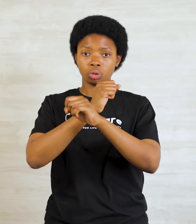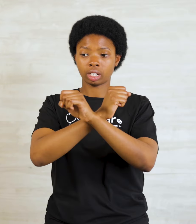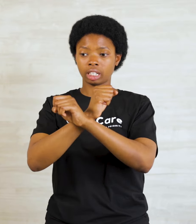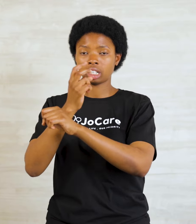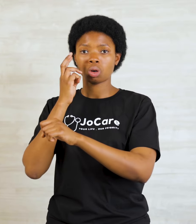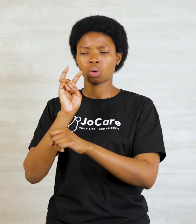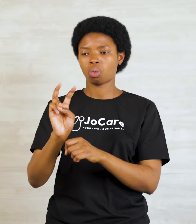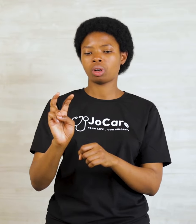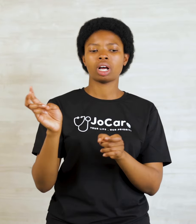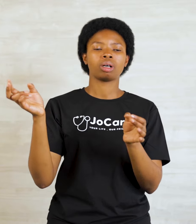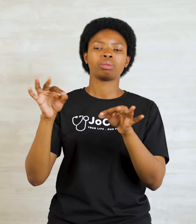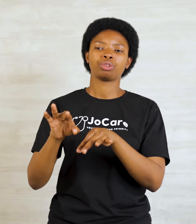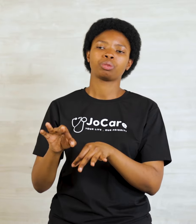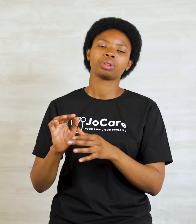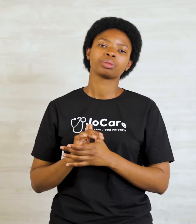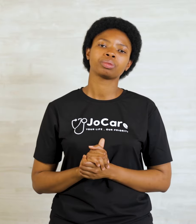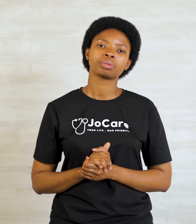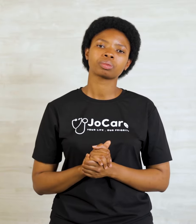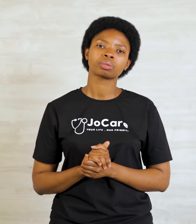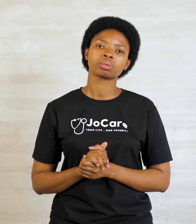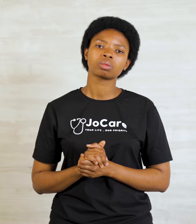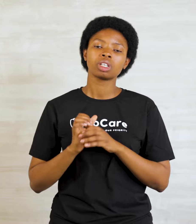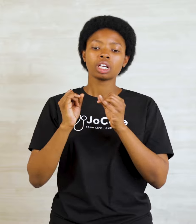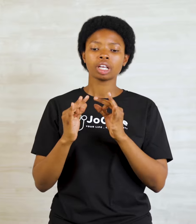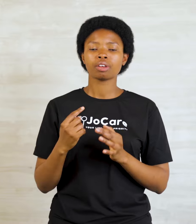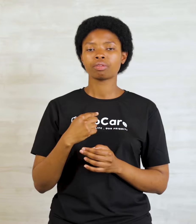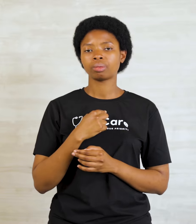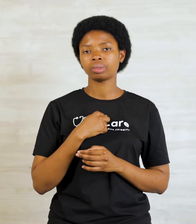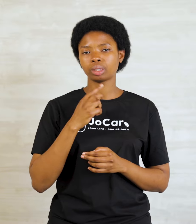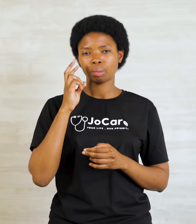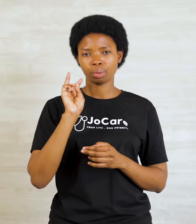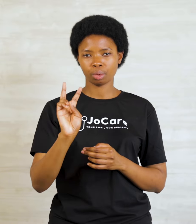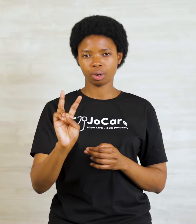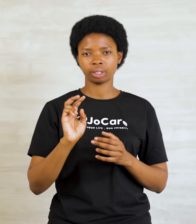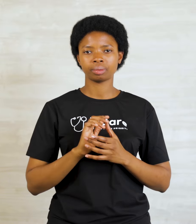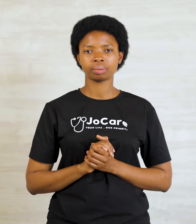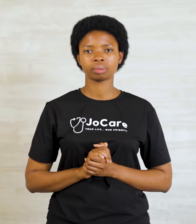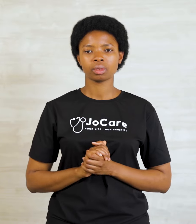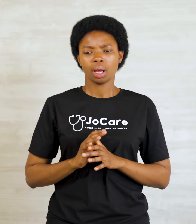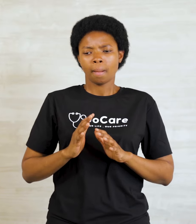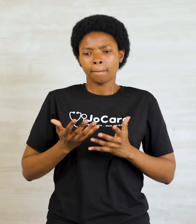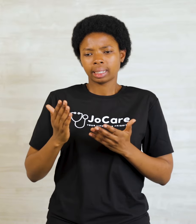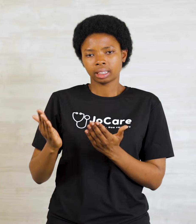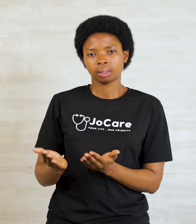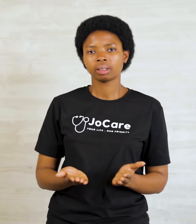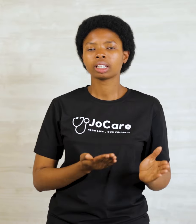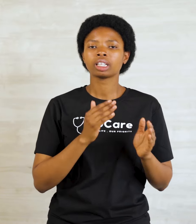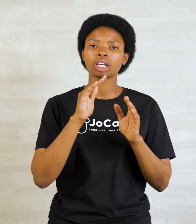bintu sibyo none niba mbibonye ese ndabyakira